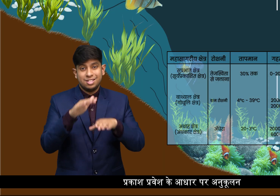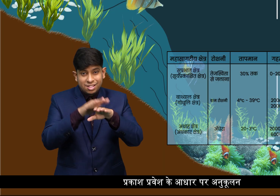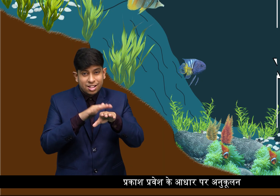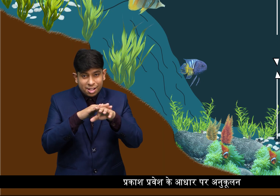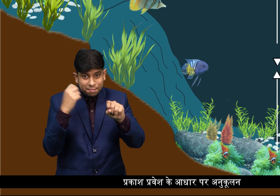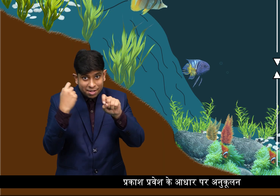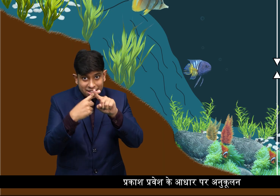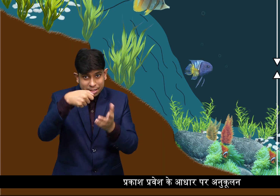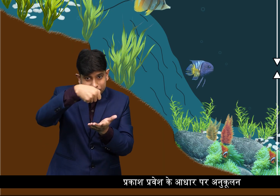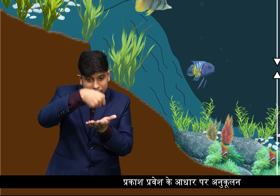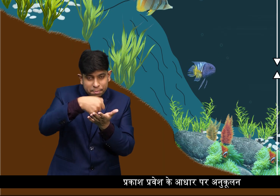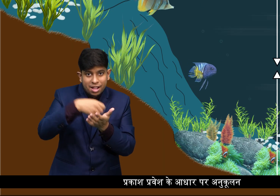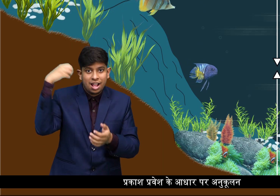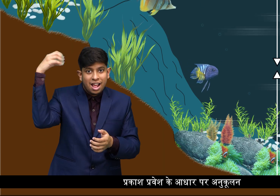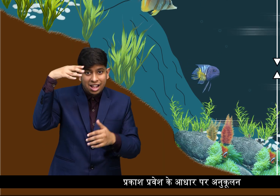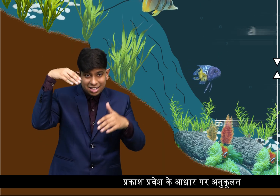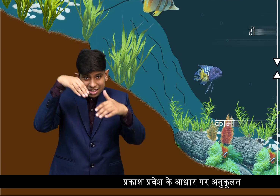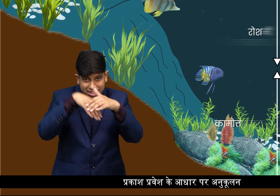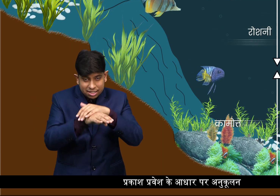प्रकाश प्रवेश के आधार पर अनुकूलन।